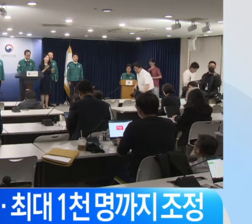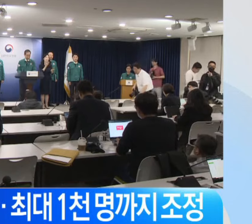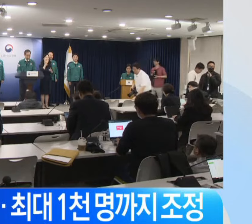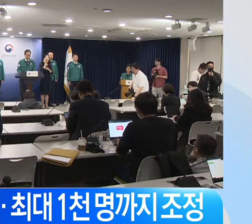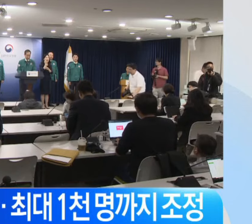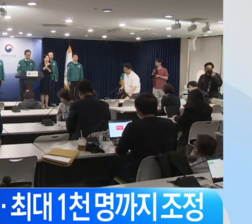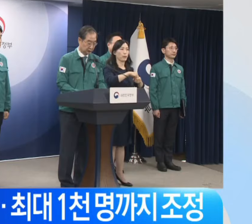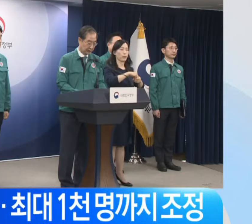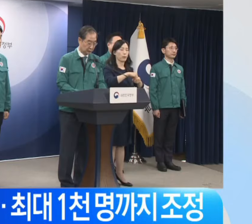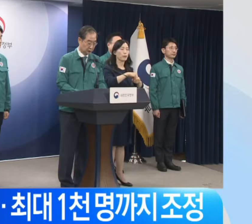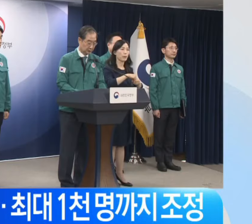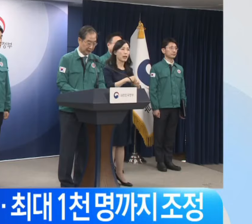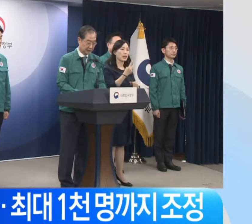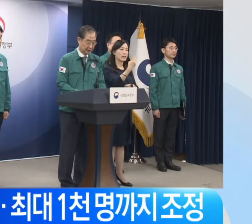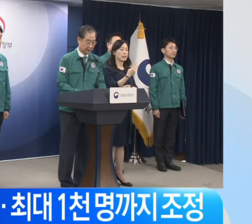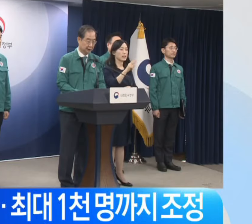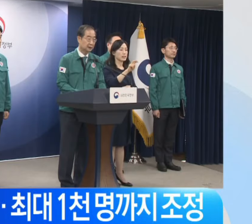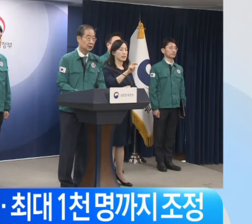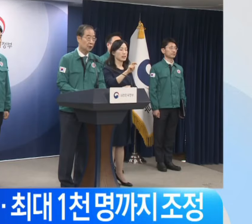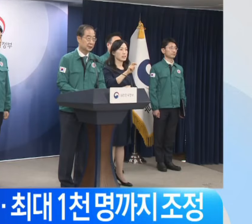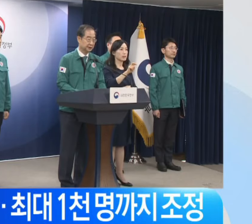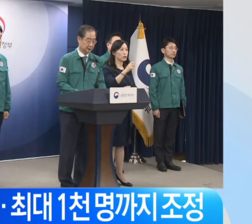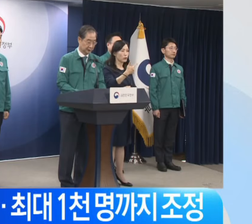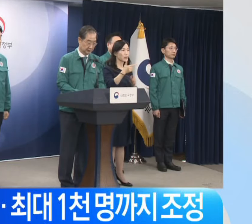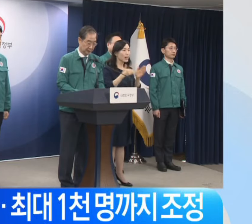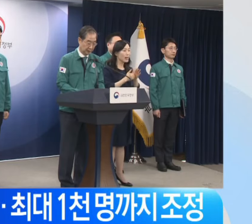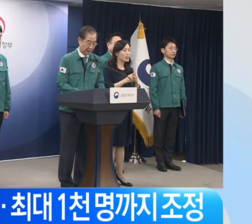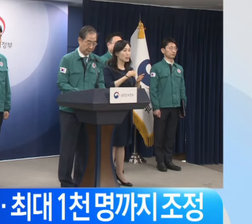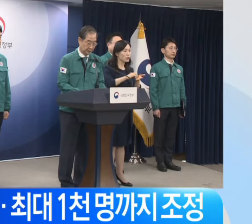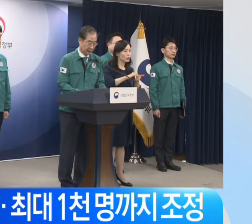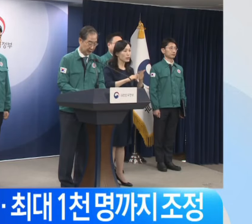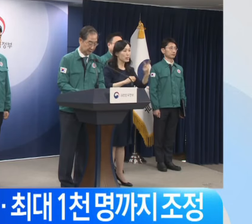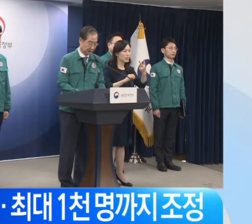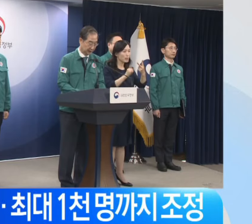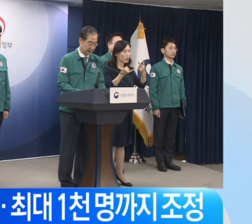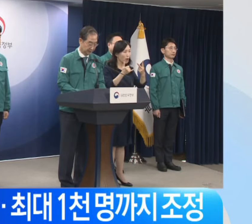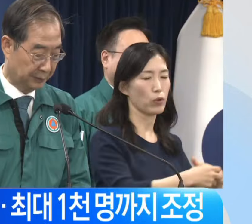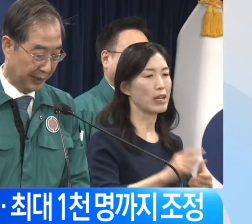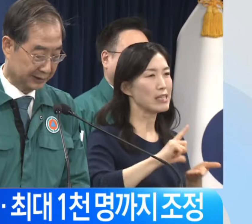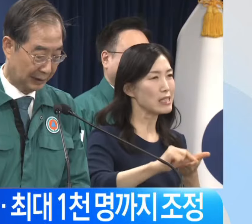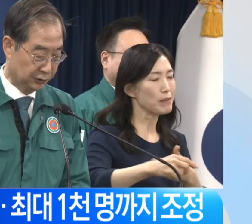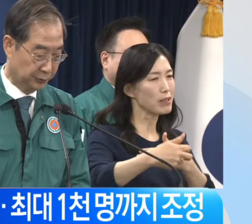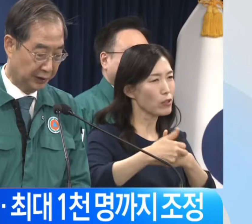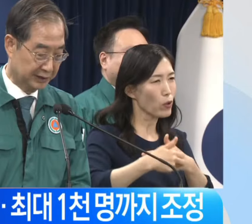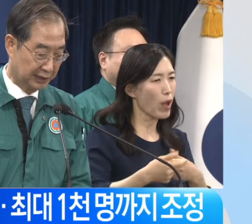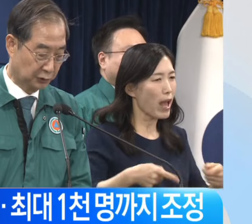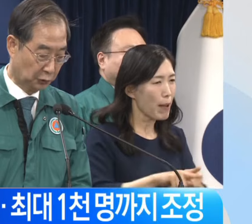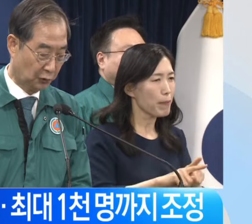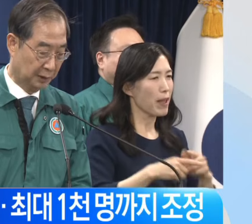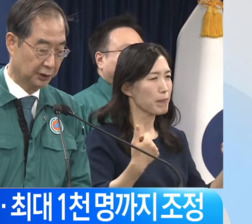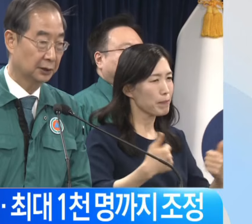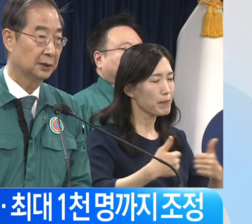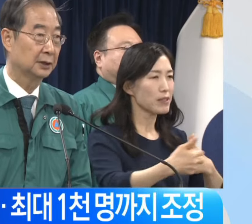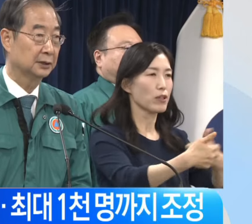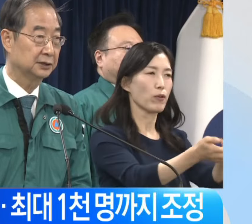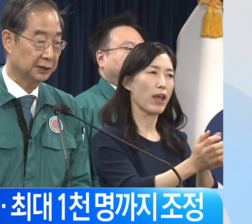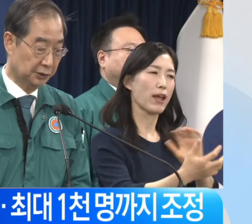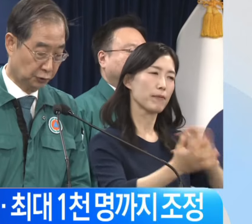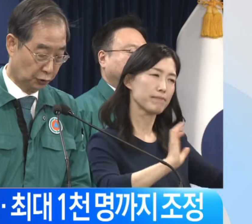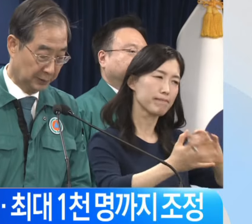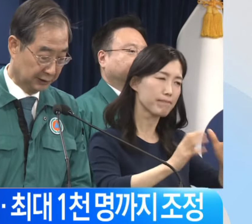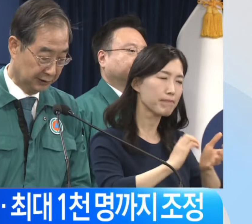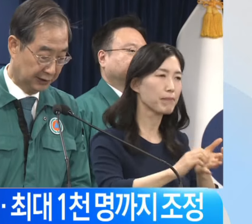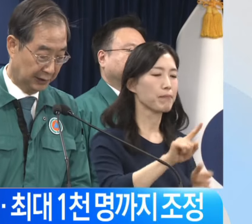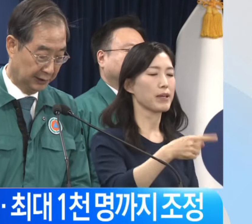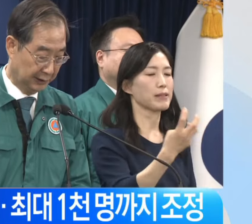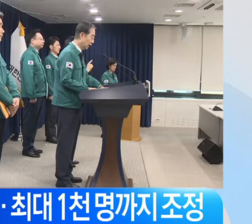100% 백지화하라 이런 걸 좀 거두고 함께 정부와 함께 논의할 수 있는 그런 실마리가 풀렸다